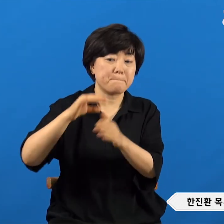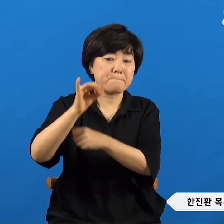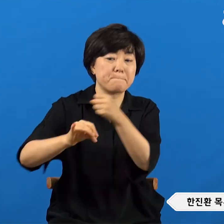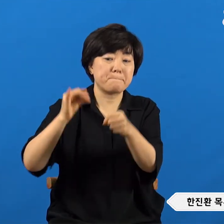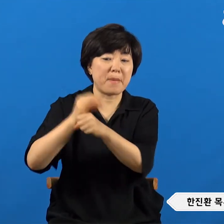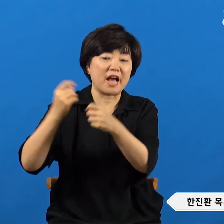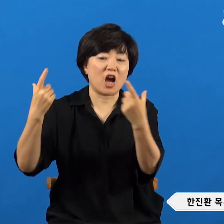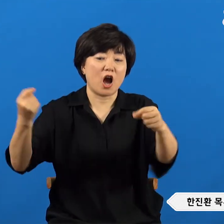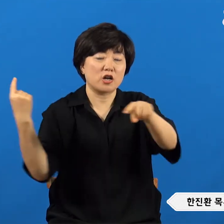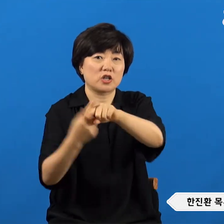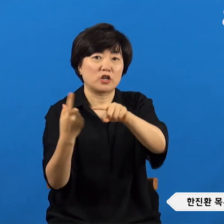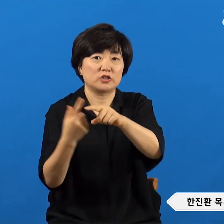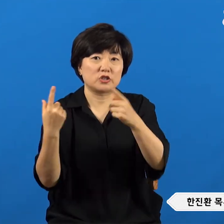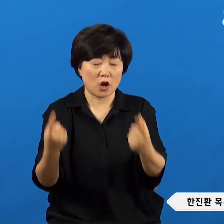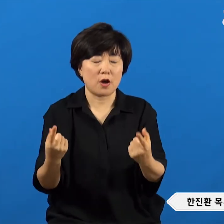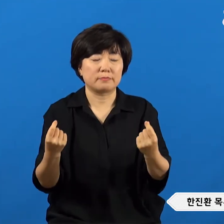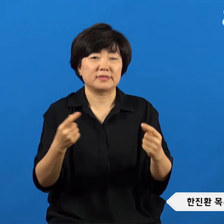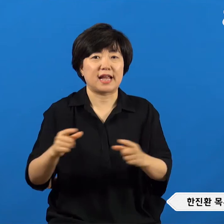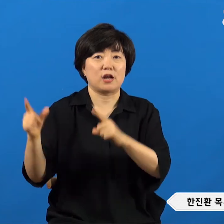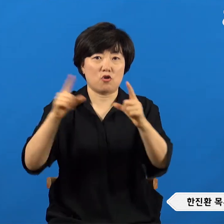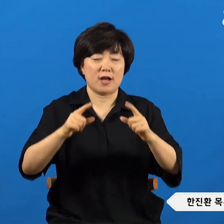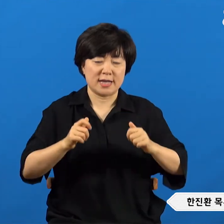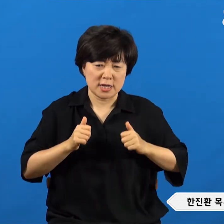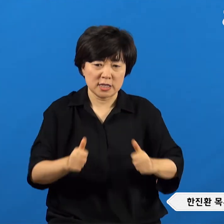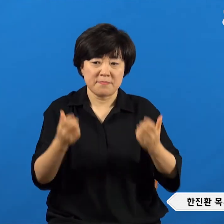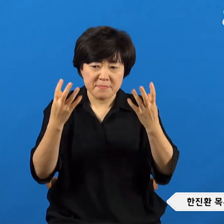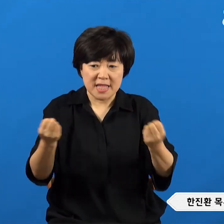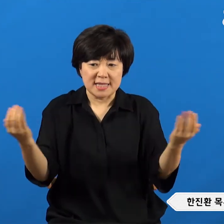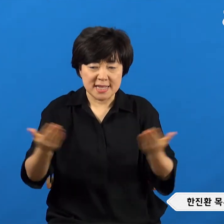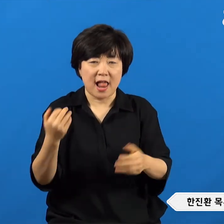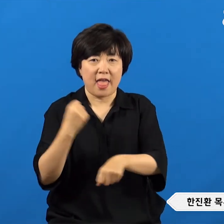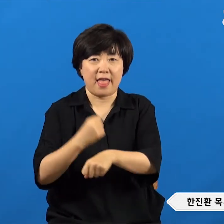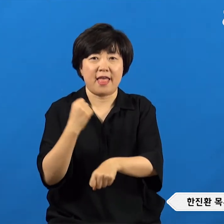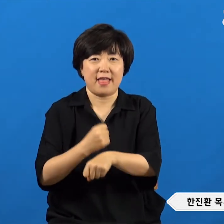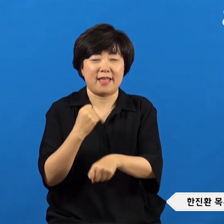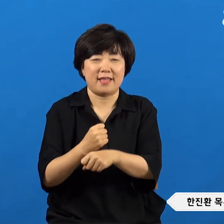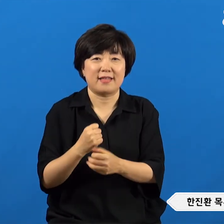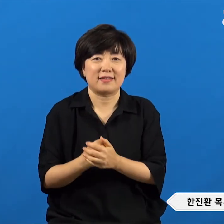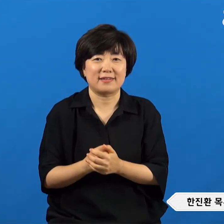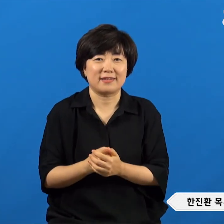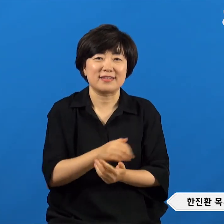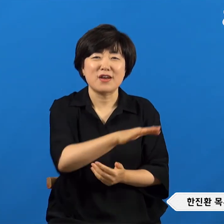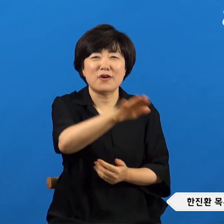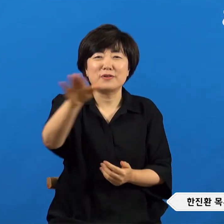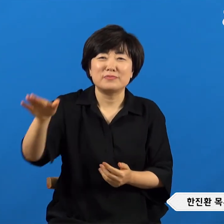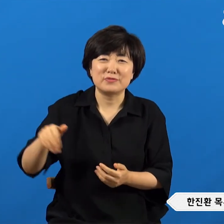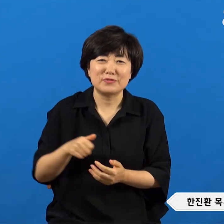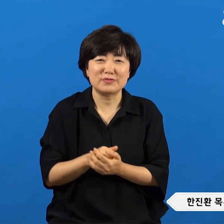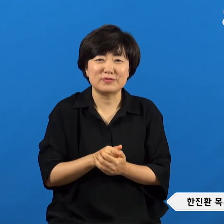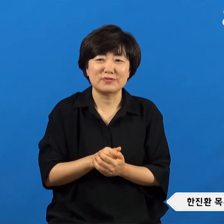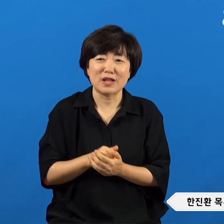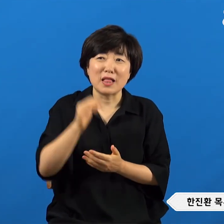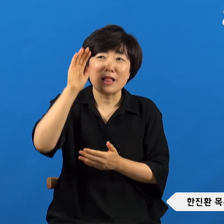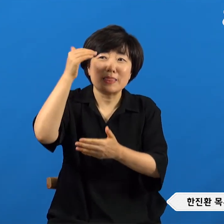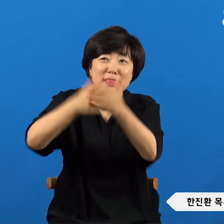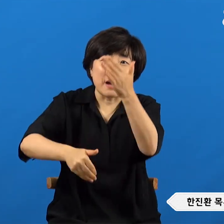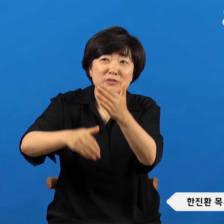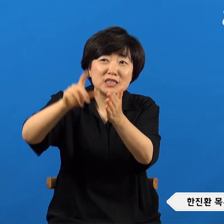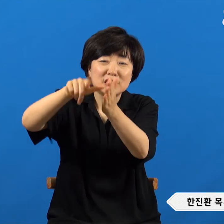많은 일들을 하게 해주실 것을 믿습니다. 여러분, 우리의 후반전은 충분히 긴 시간입니다.